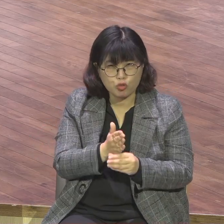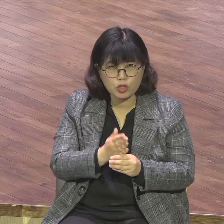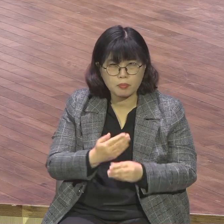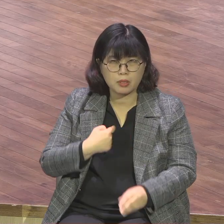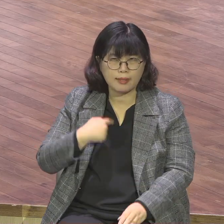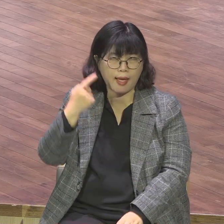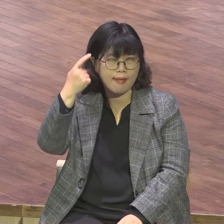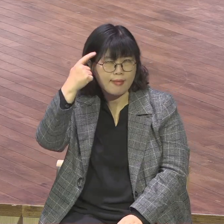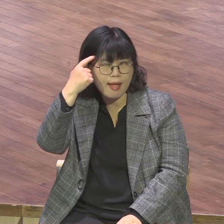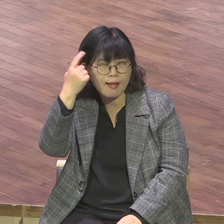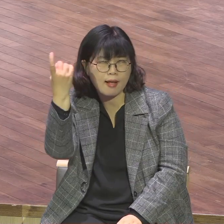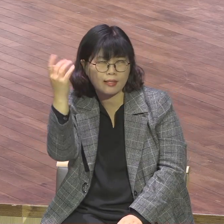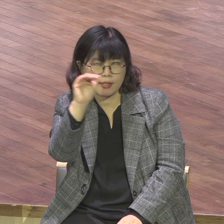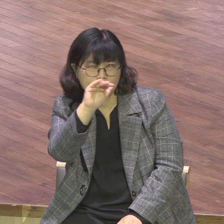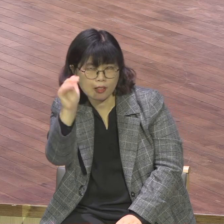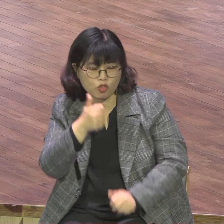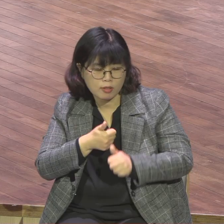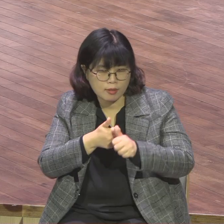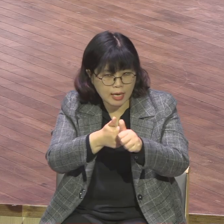성경적 신앙생활이다.